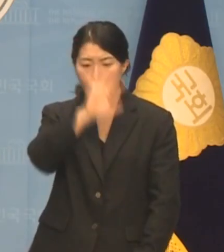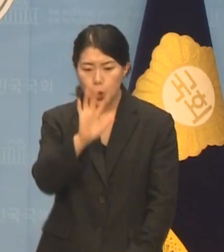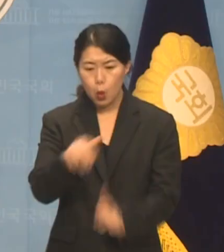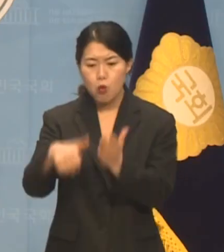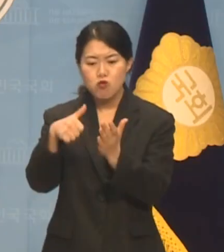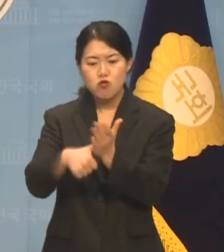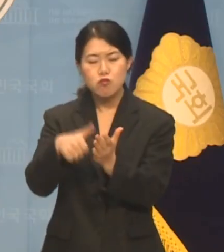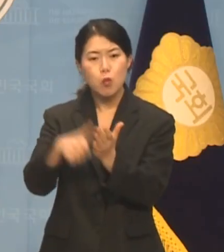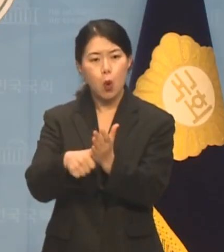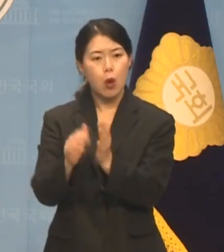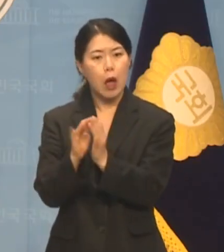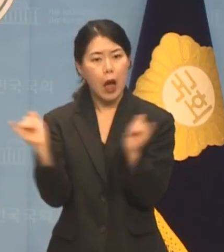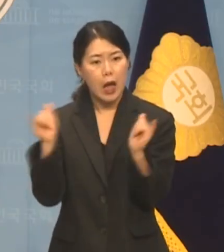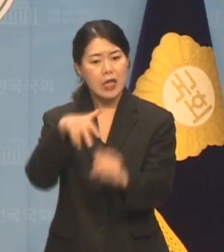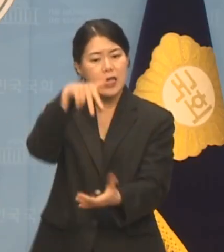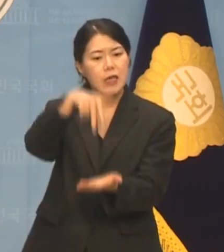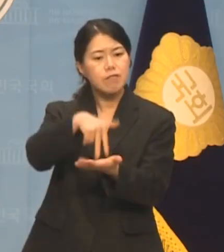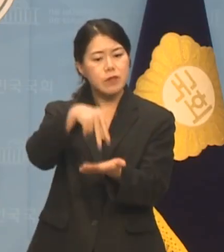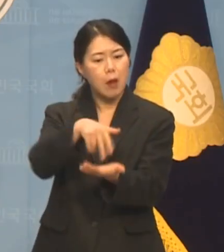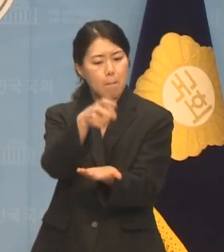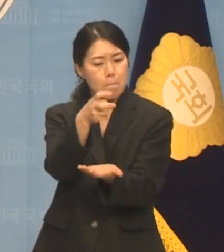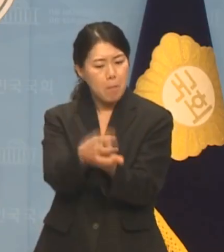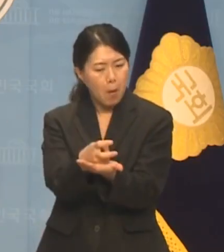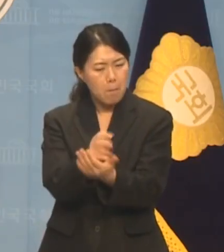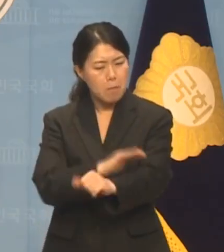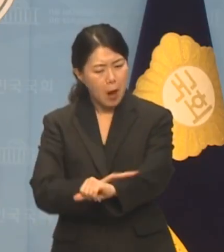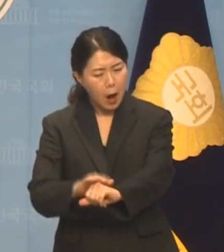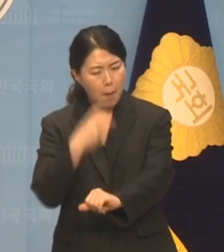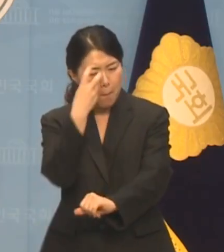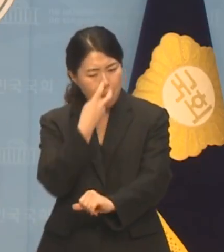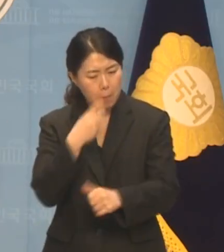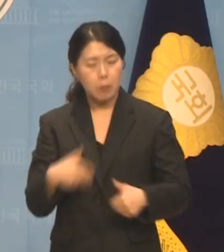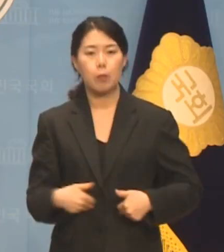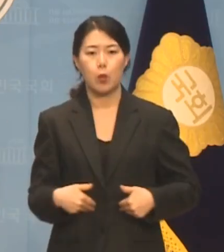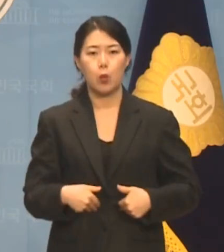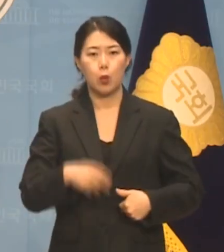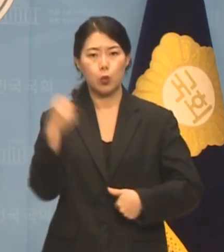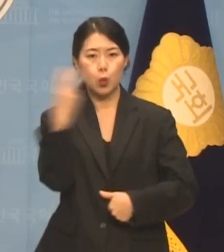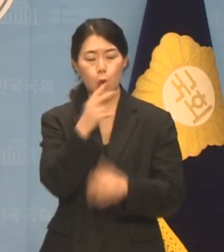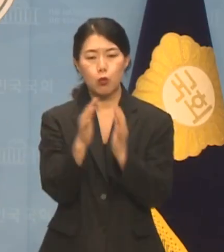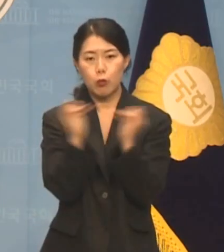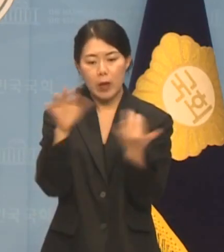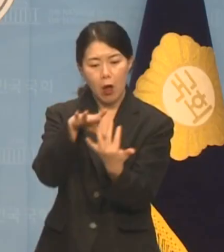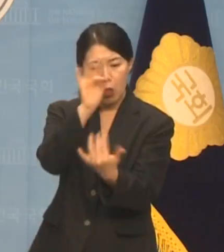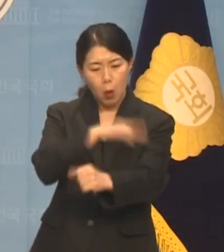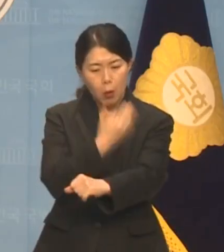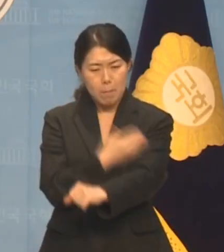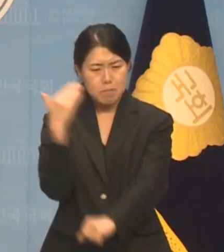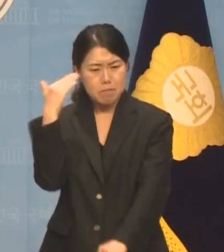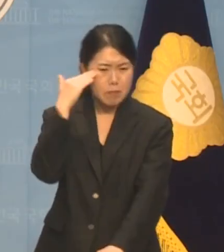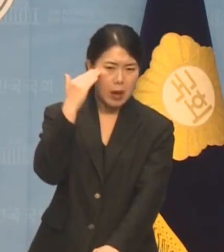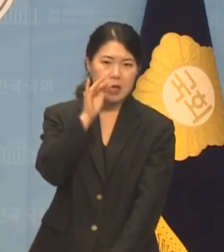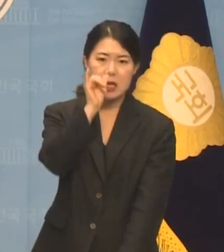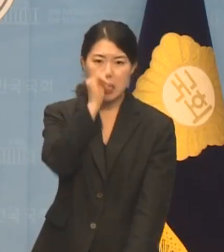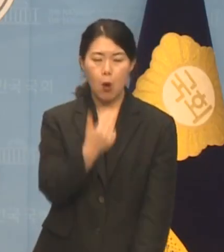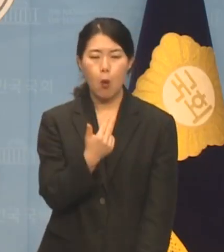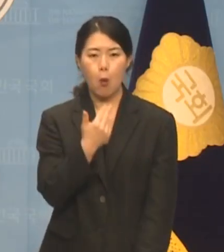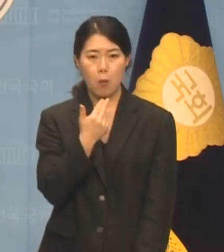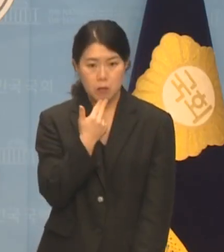입장에서 법리를 살펴야 하고, 국민의 선택권이 침해당했는지